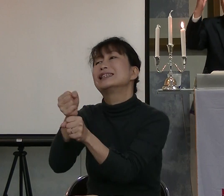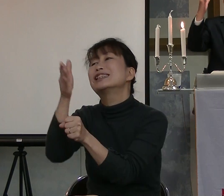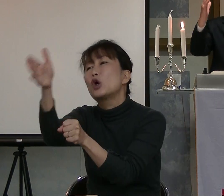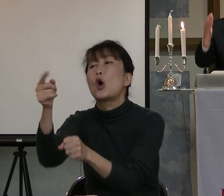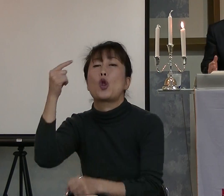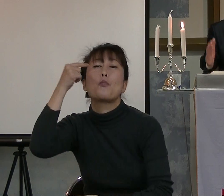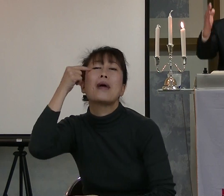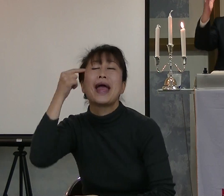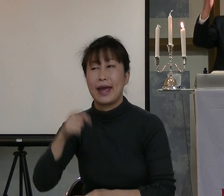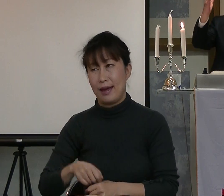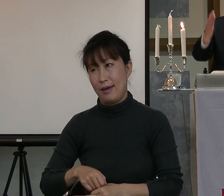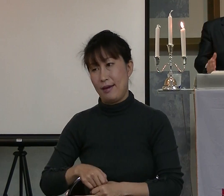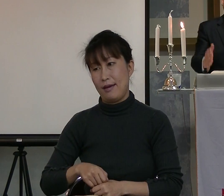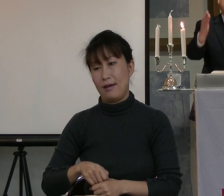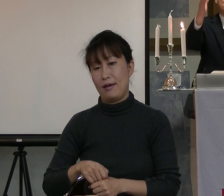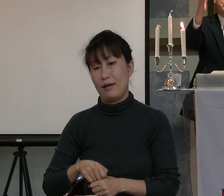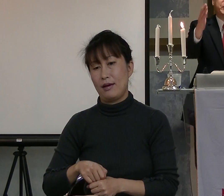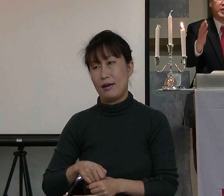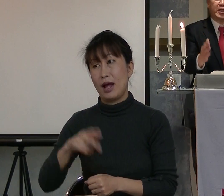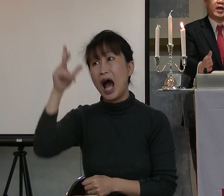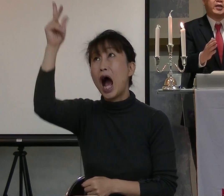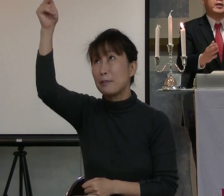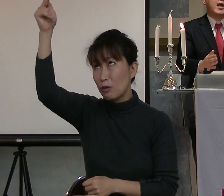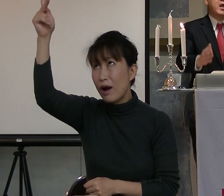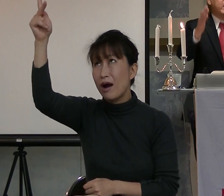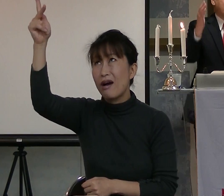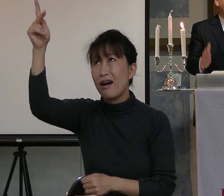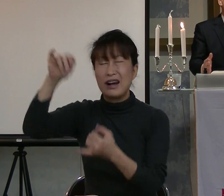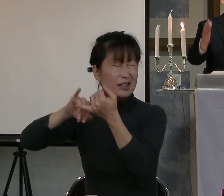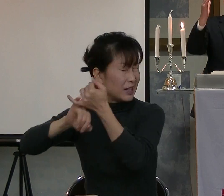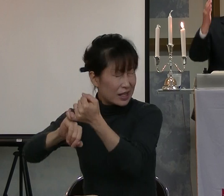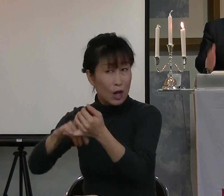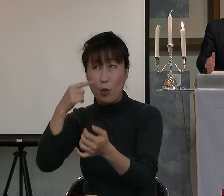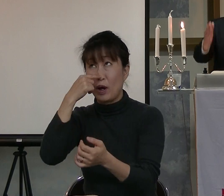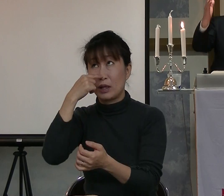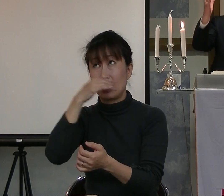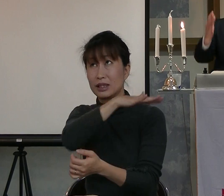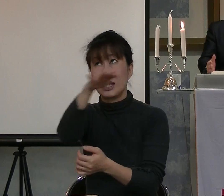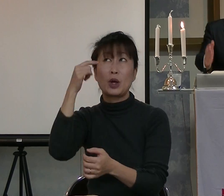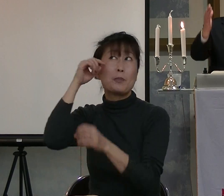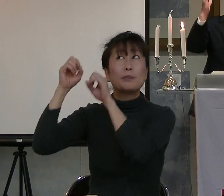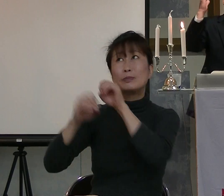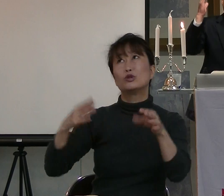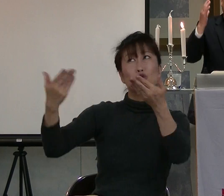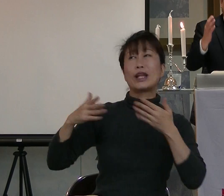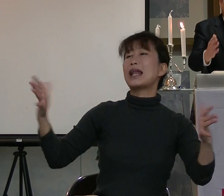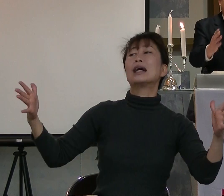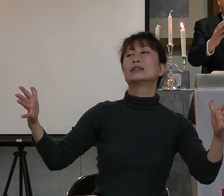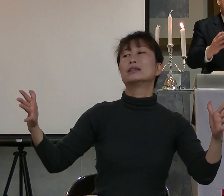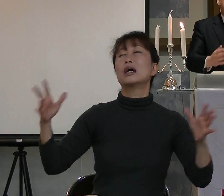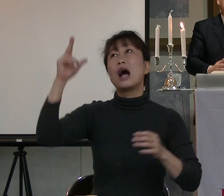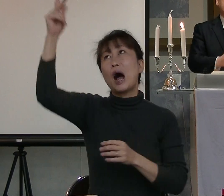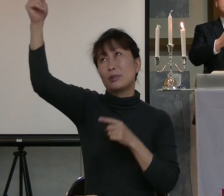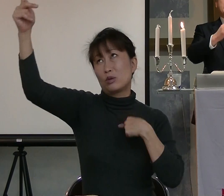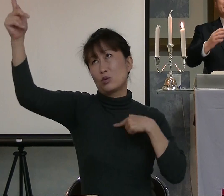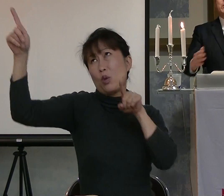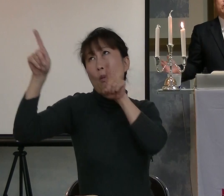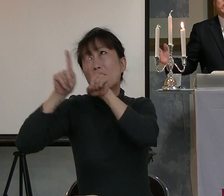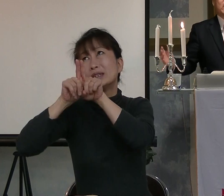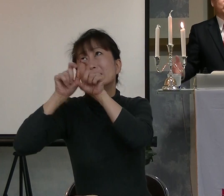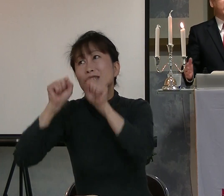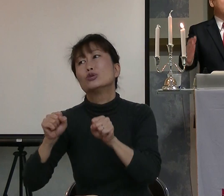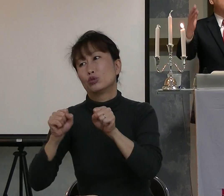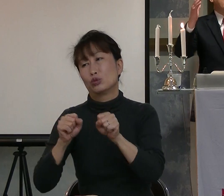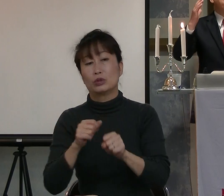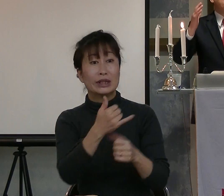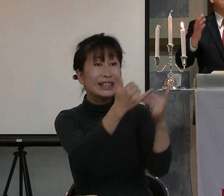神は絶対私たちを見捨てない。神は絶対私と共にいらっしゃる。人間を見るん